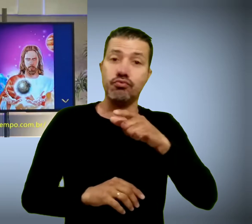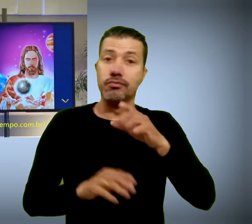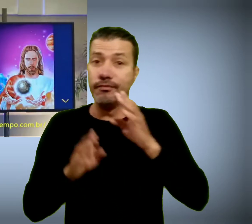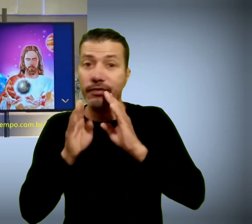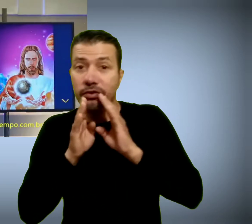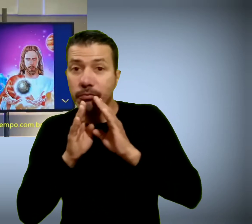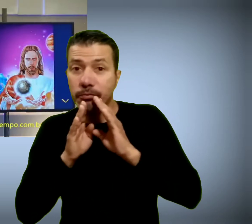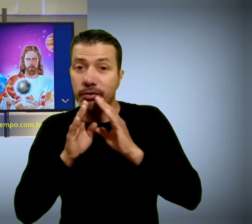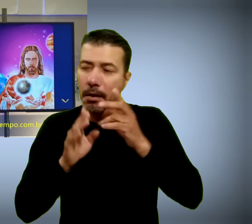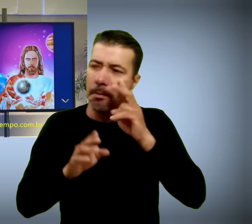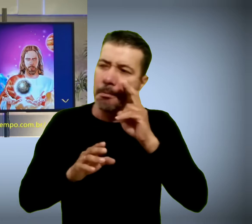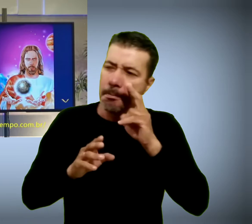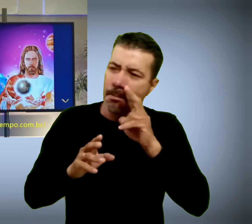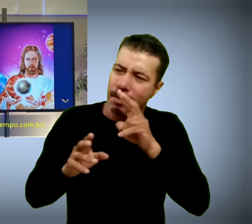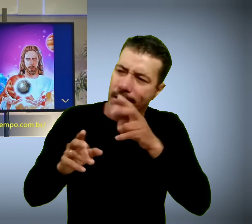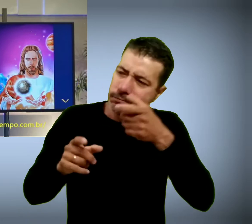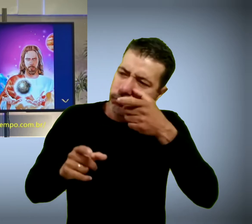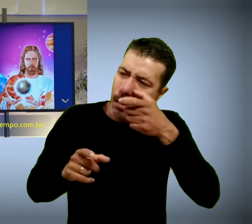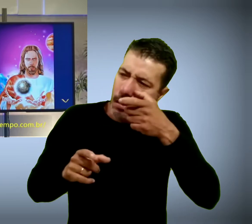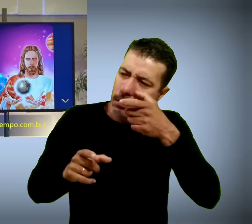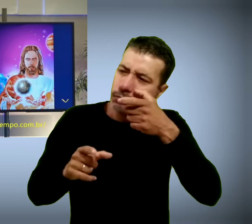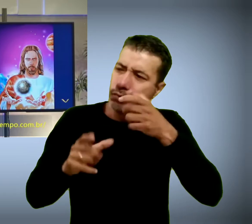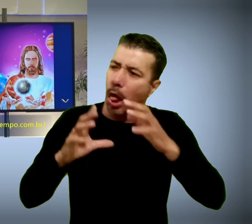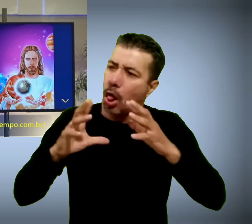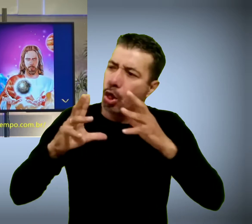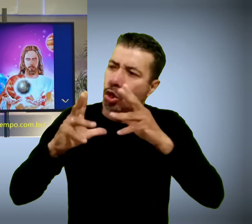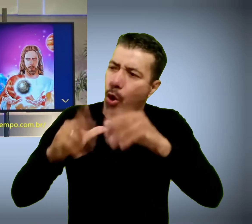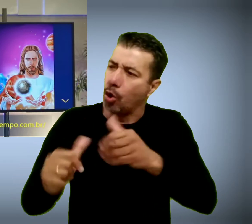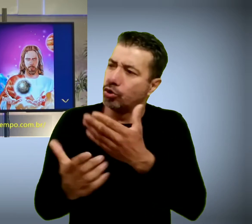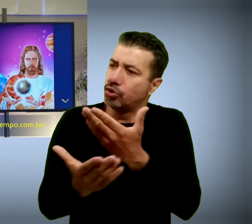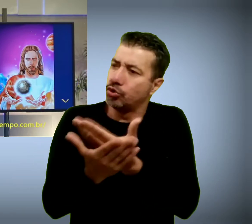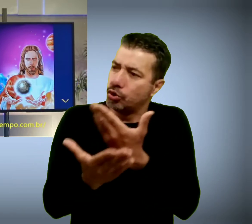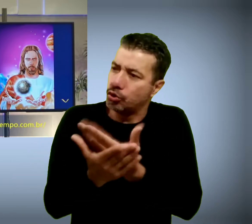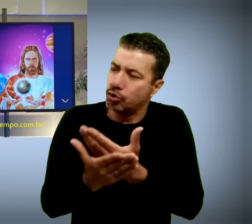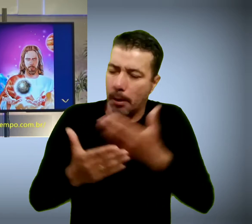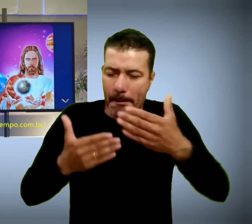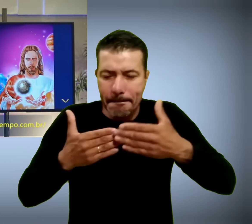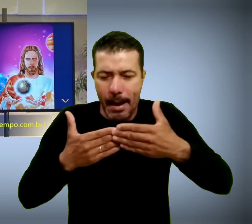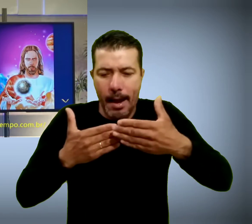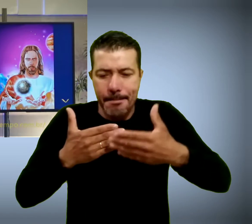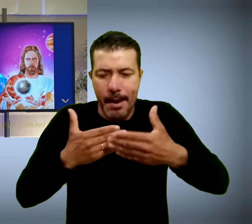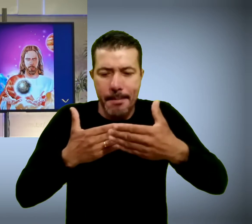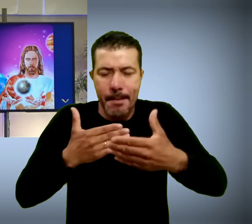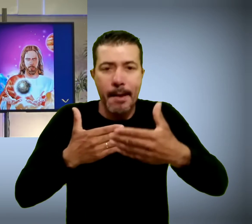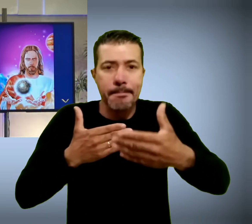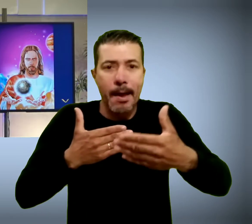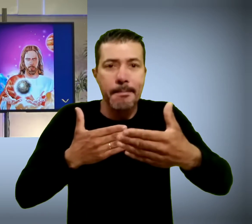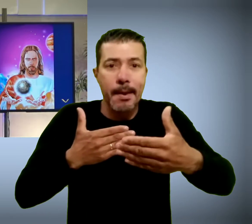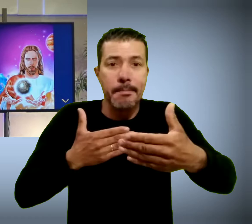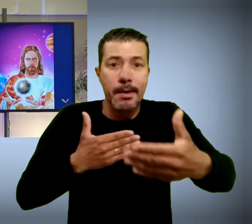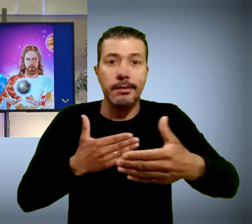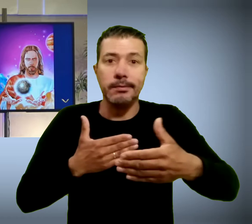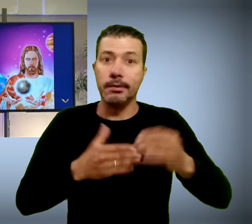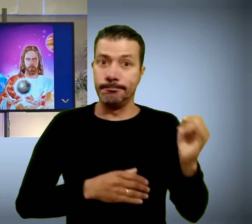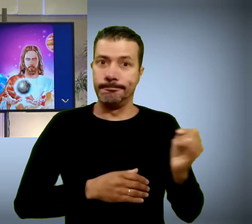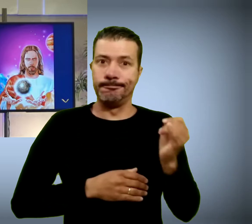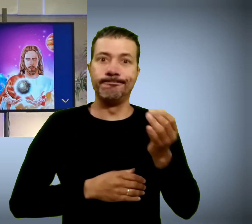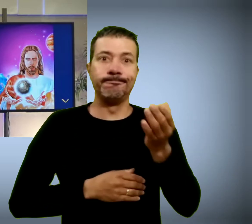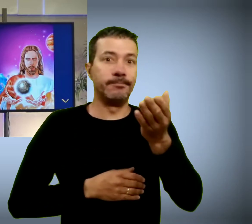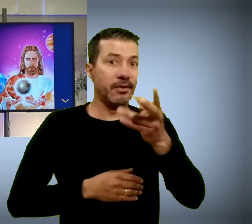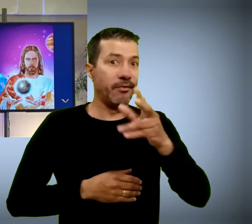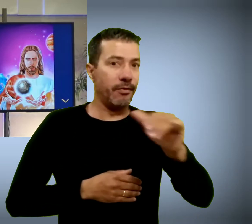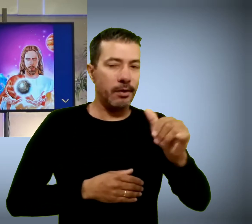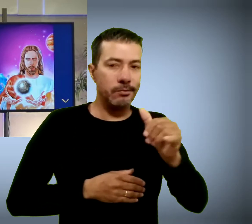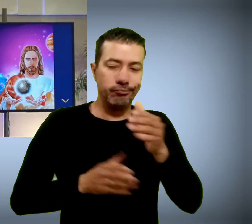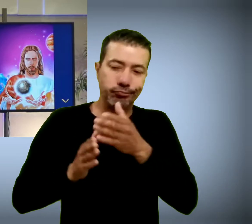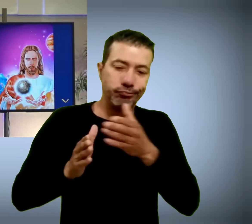rever todas as aulas. Essas aulas têm uma sequência lógica, a ideia vai se construindo, os argumentos vão se construindo, então é muito importante que você